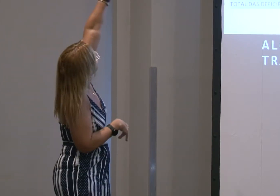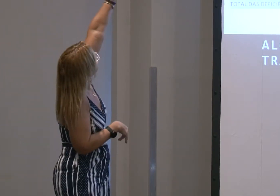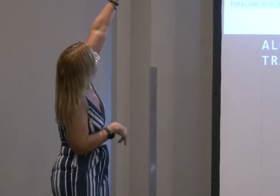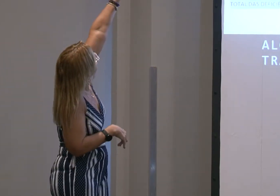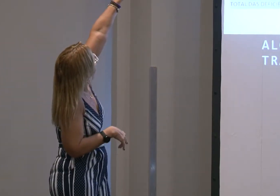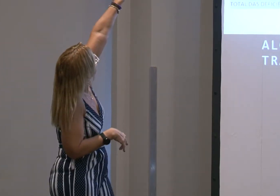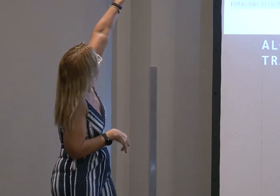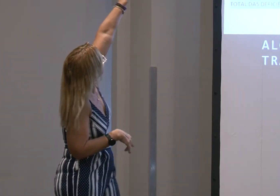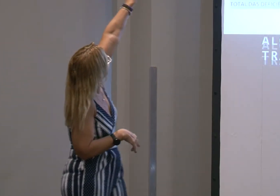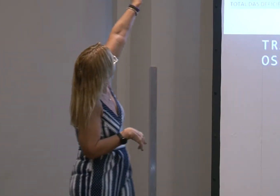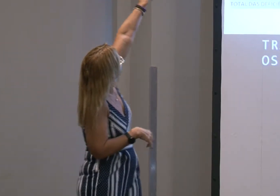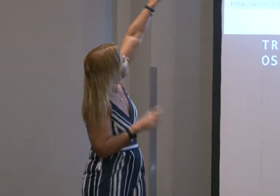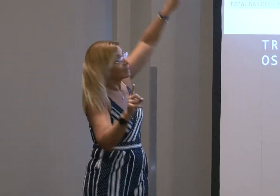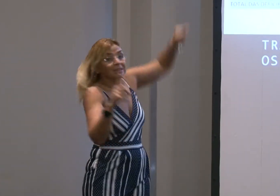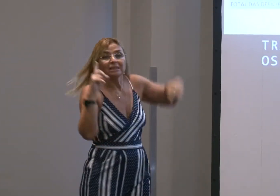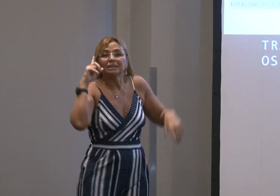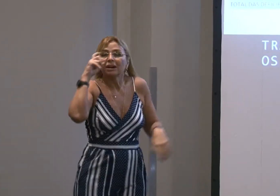Veja bem,